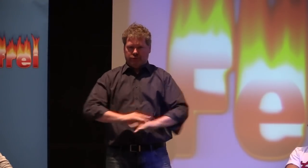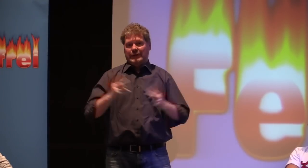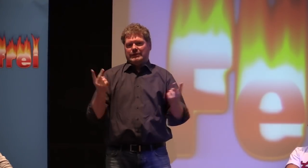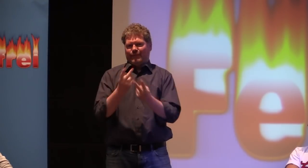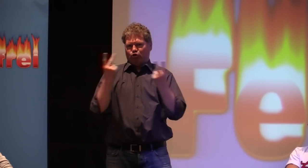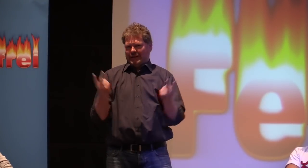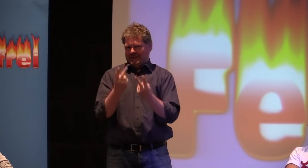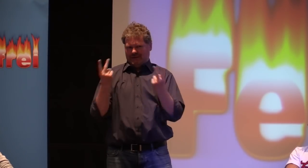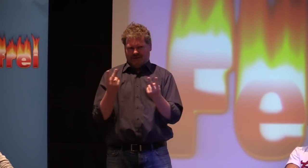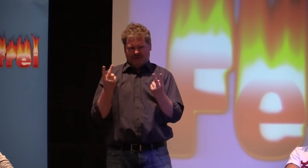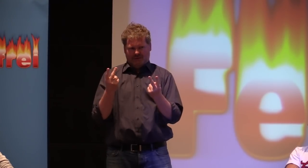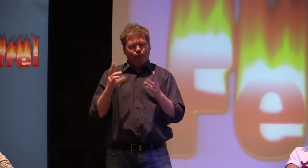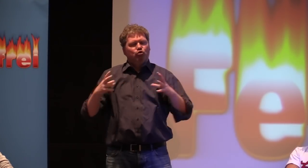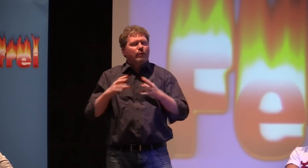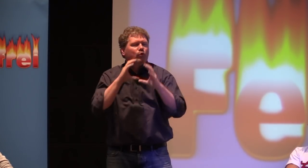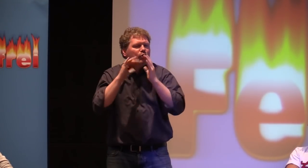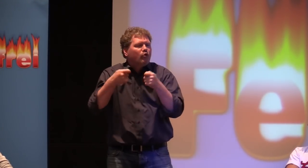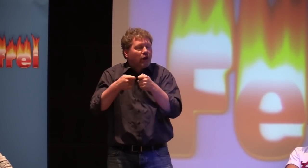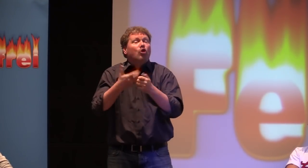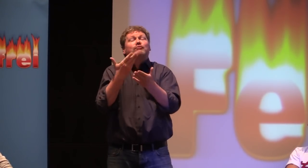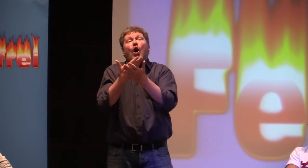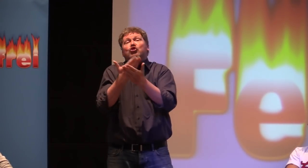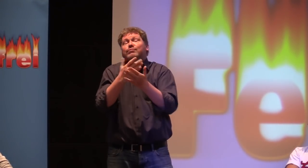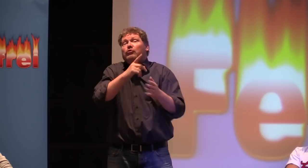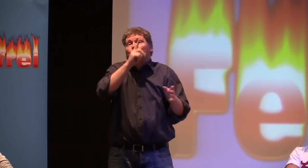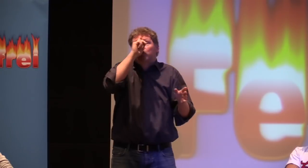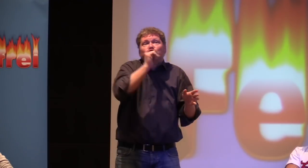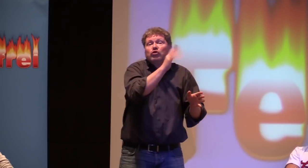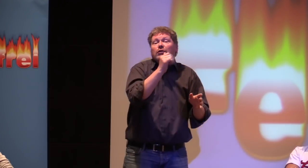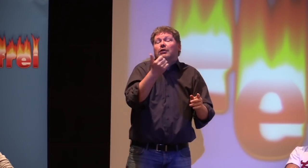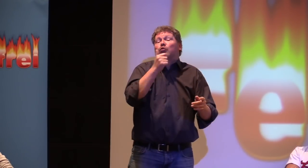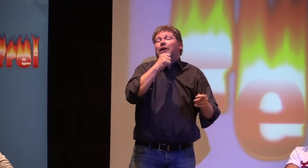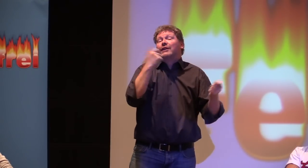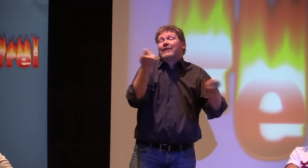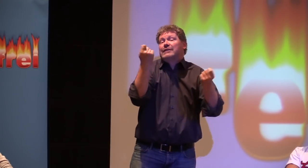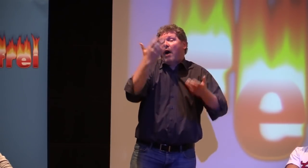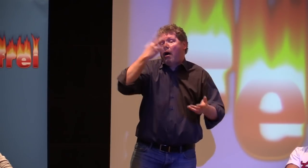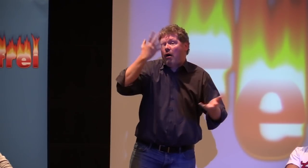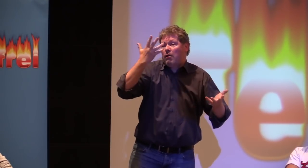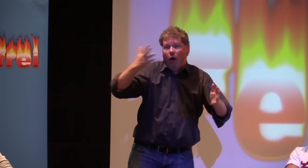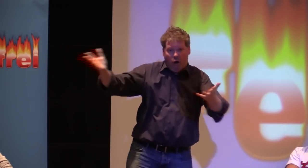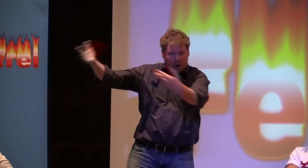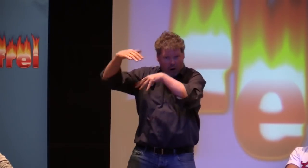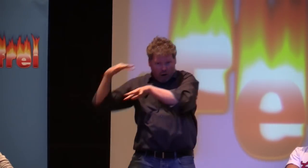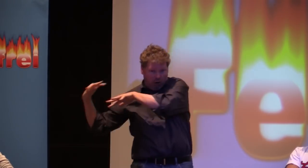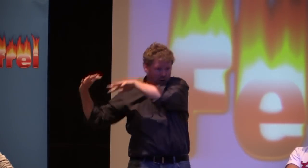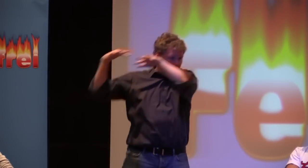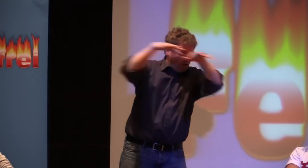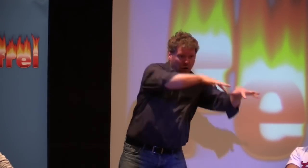finde und auch wichtig finde, ist, dass beide Verbände oder die beiden Vorsitzenden auf jeden Fall sagen, dass sie kommunikationsbereit sind, gesprächsbereit